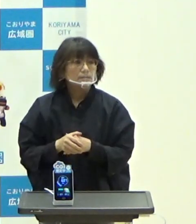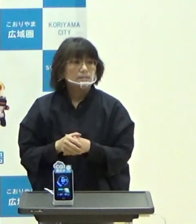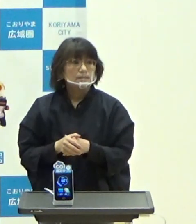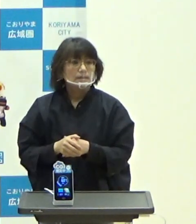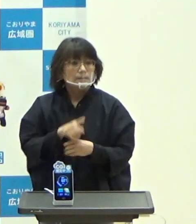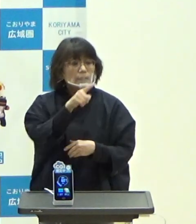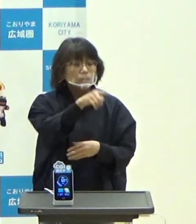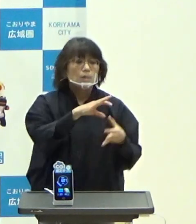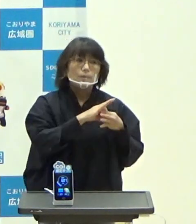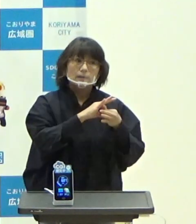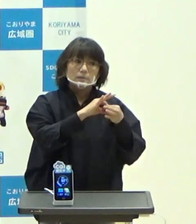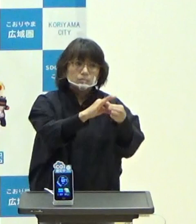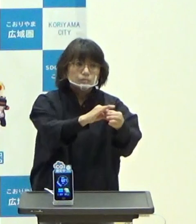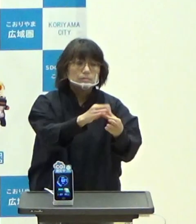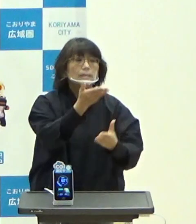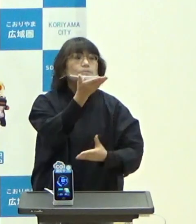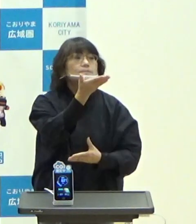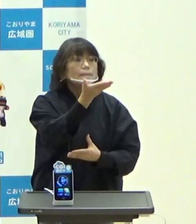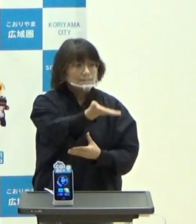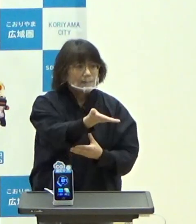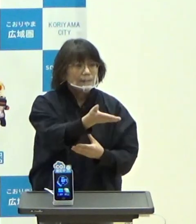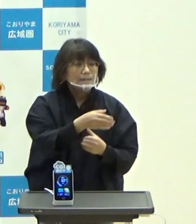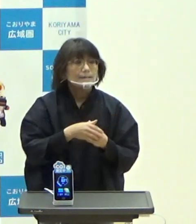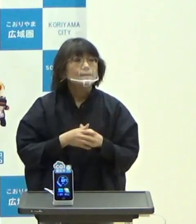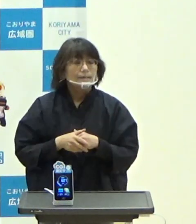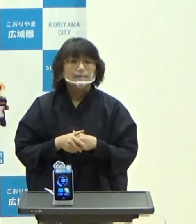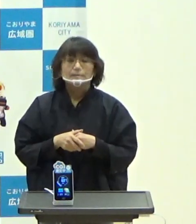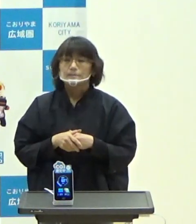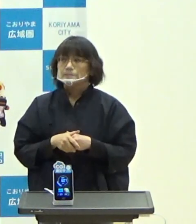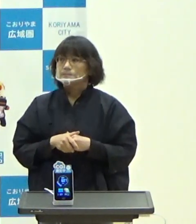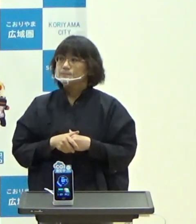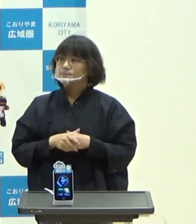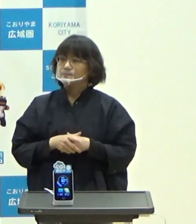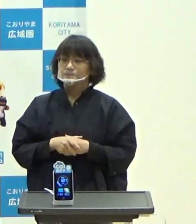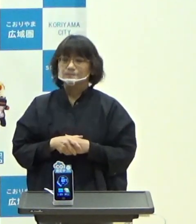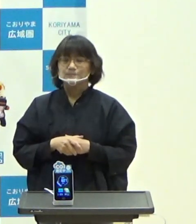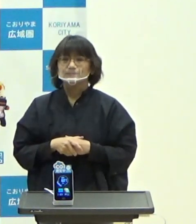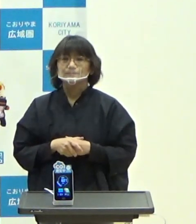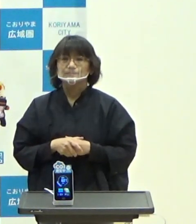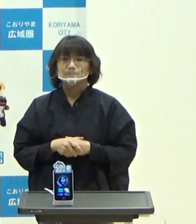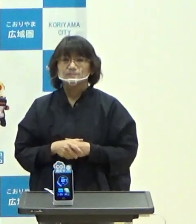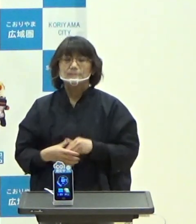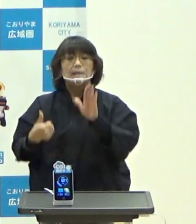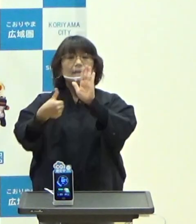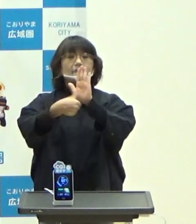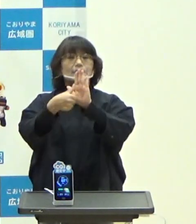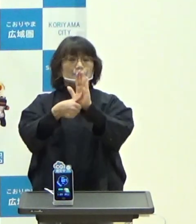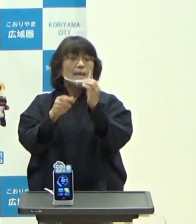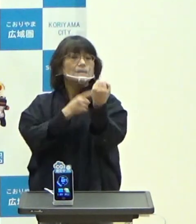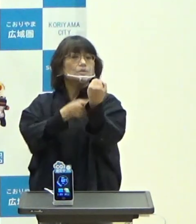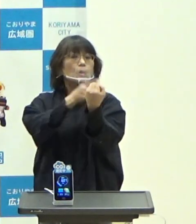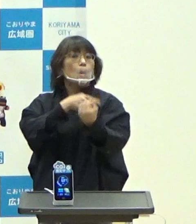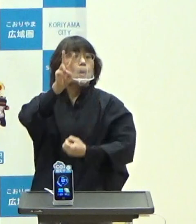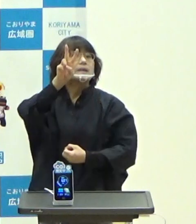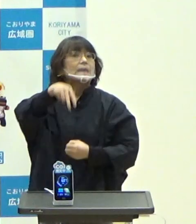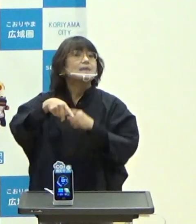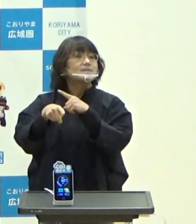継続とか、そういうことが、あり得るんでしょうか。 あのネーミングライツもですね、今回の